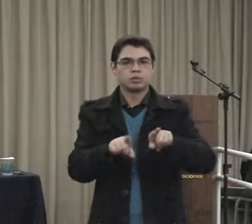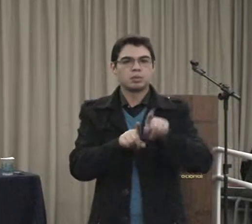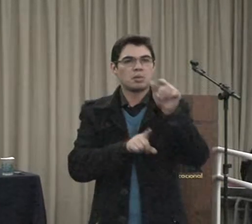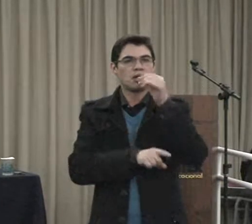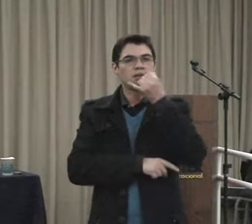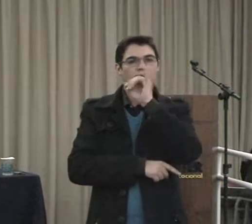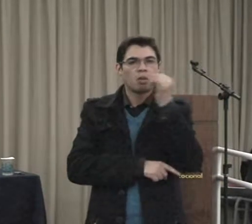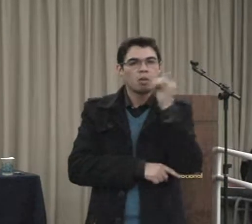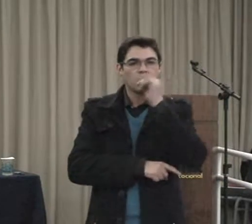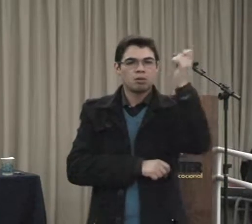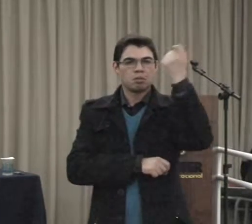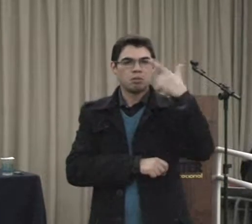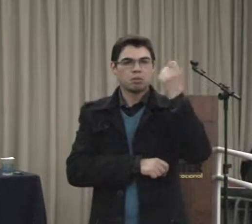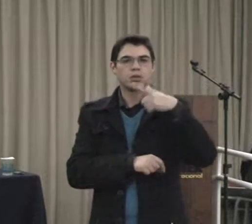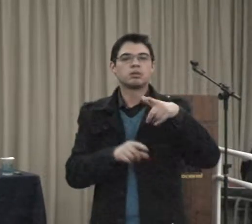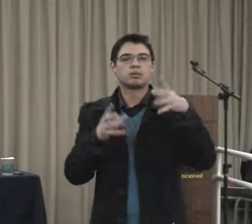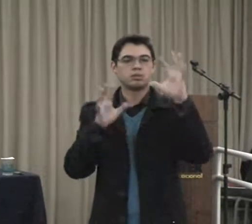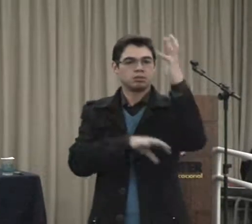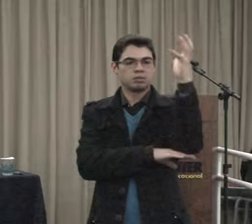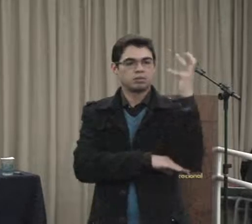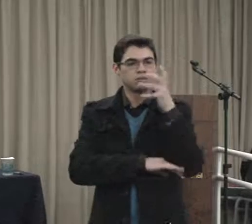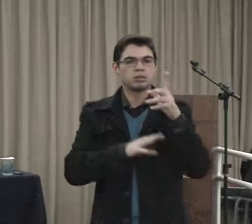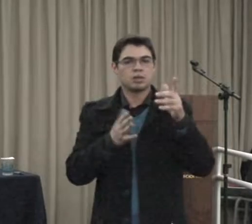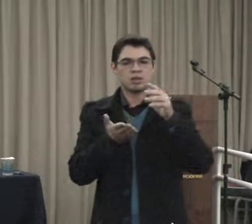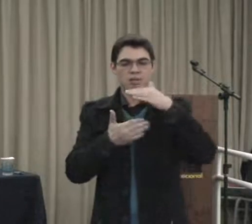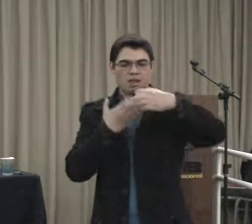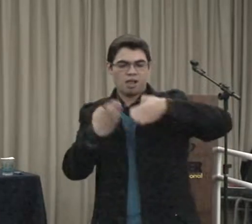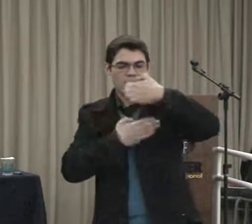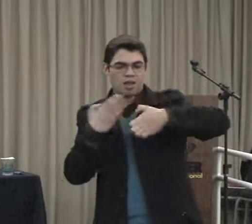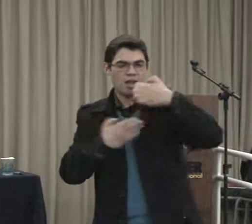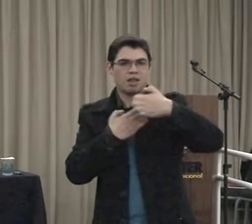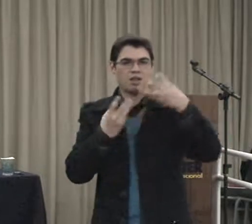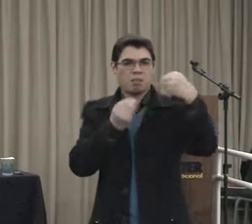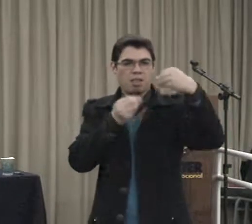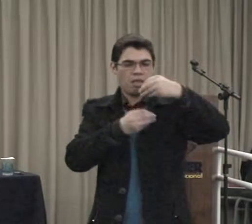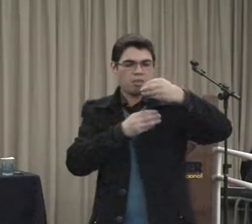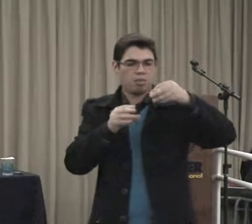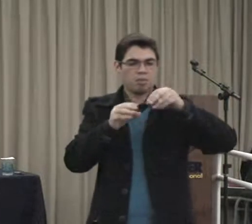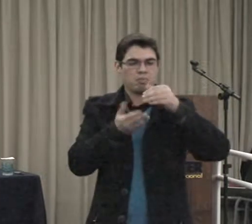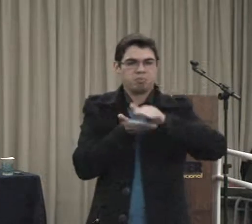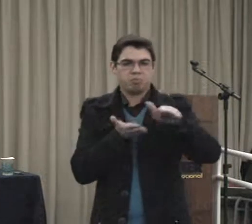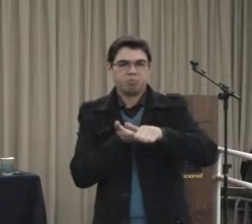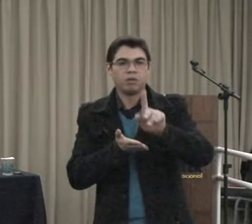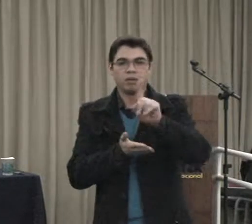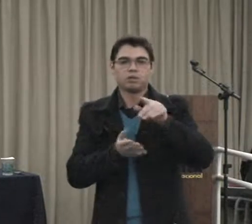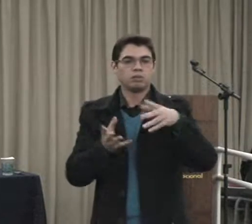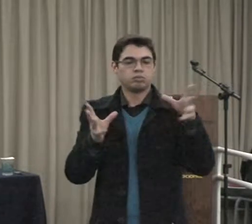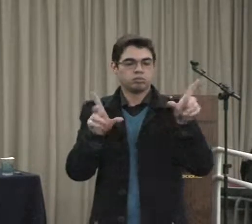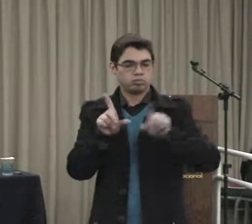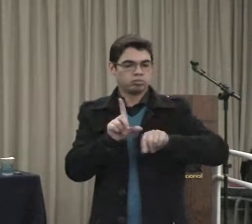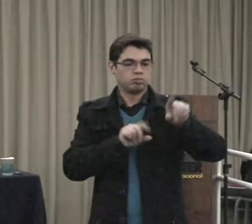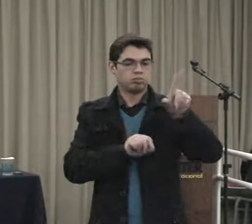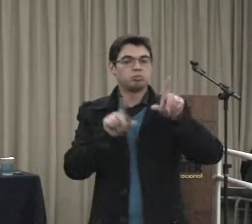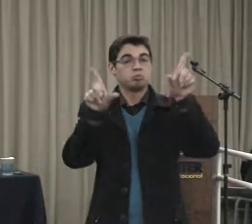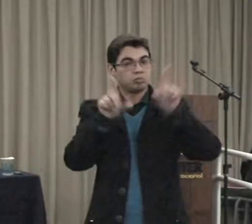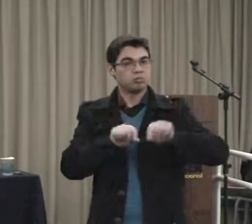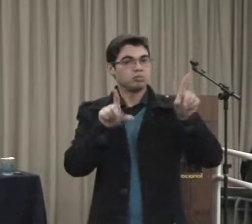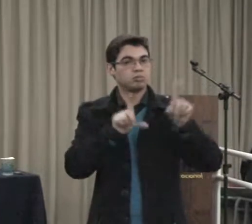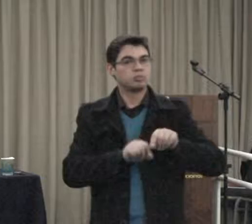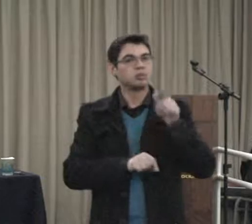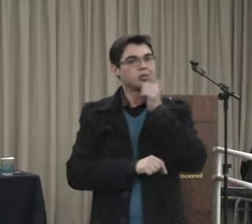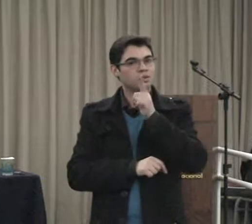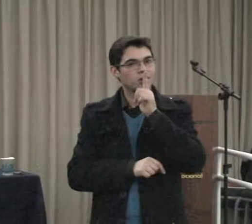de embalagem, critérios ambientais para toda a empresa e assistência técnica centralizada. Então, isso começou a dar resultado? Começou. Isso